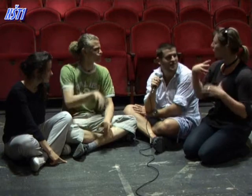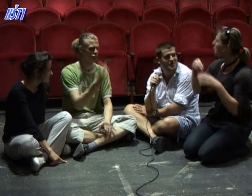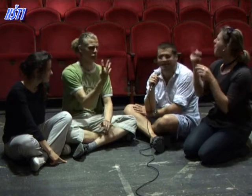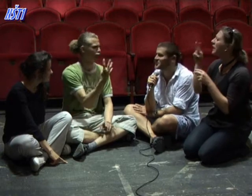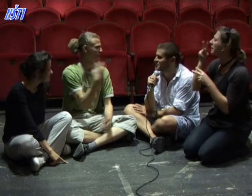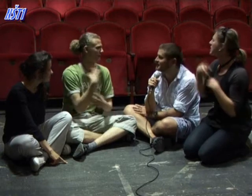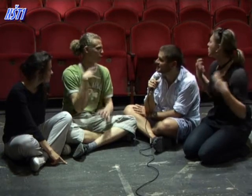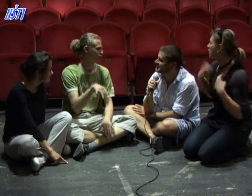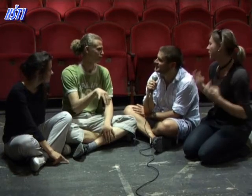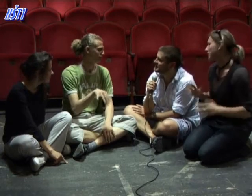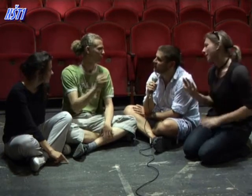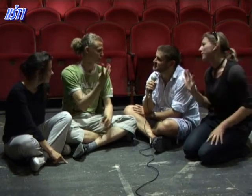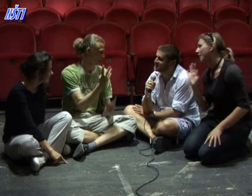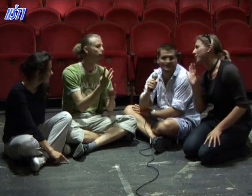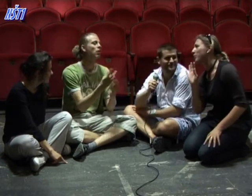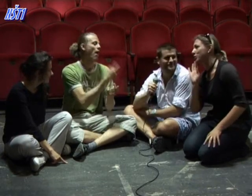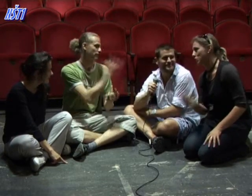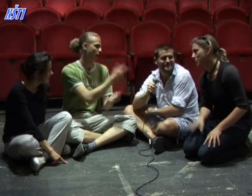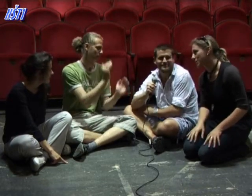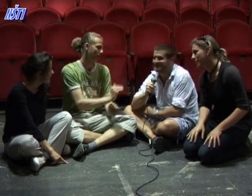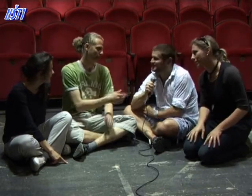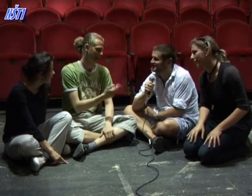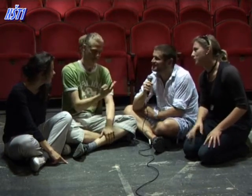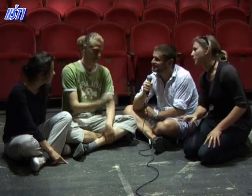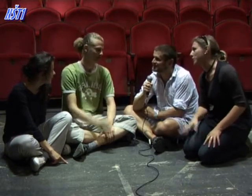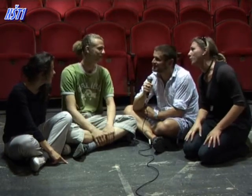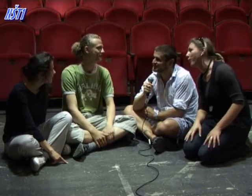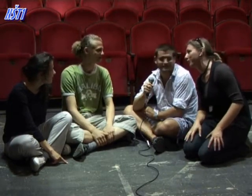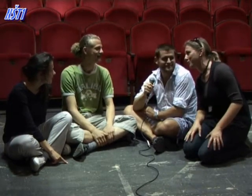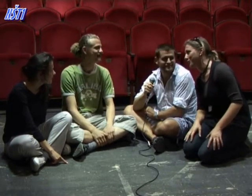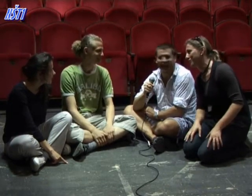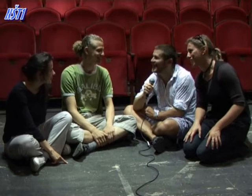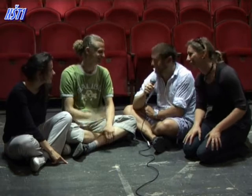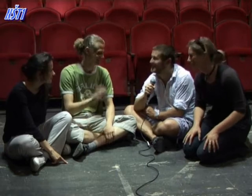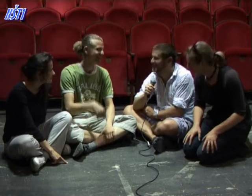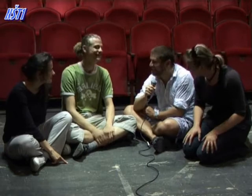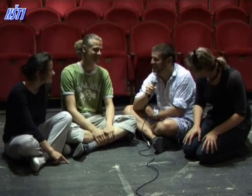Tygra jsem neviděl, takže... No. Já vím o 4 představení a vy jste asi viděl méně, že